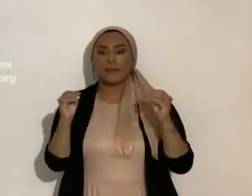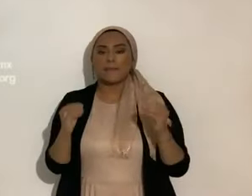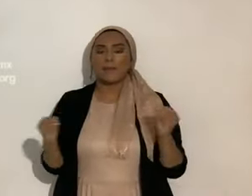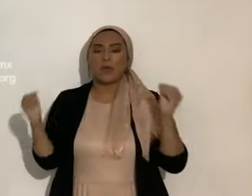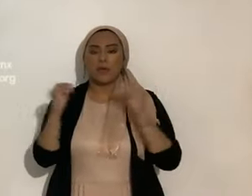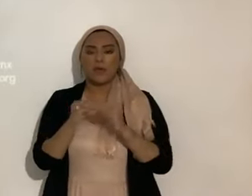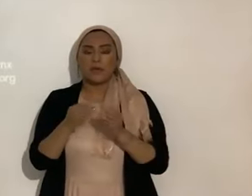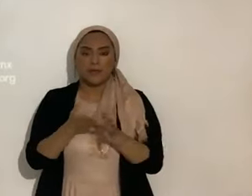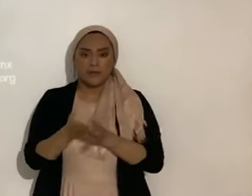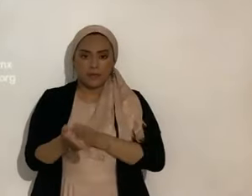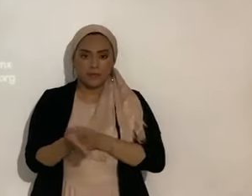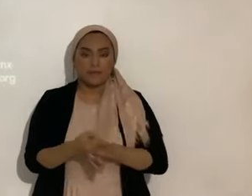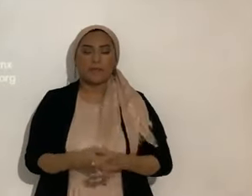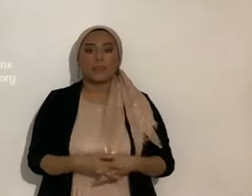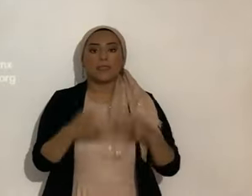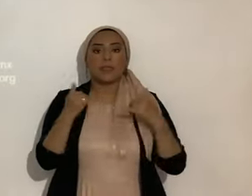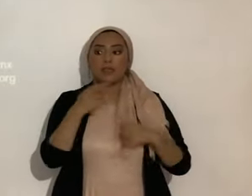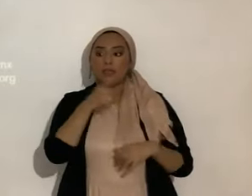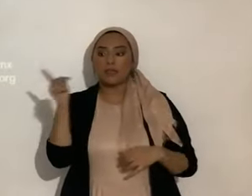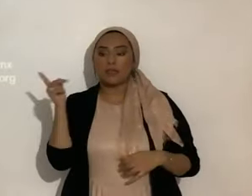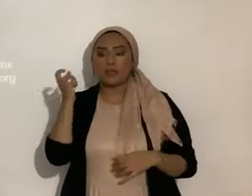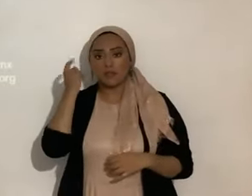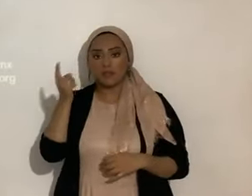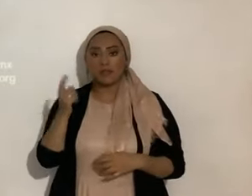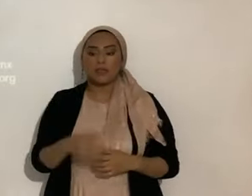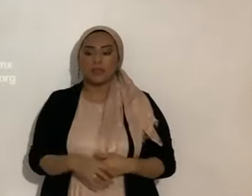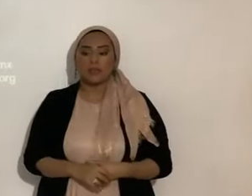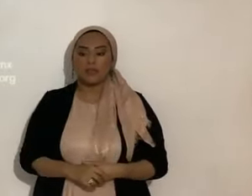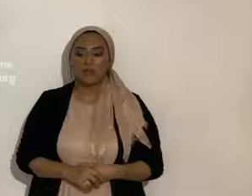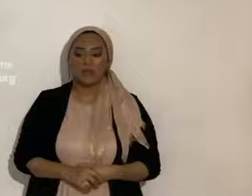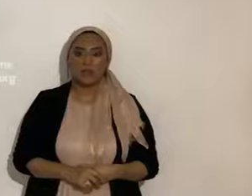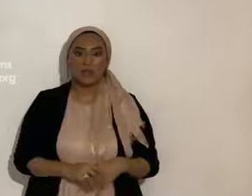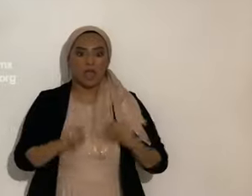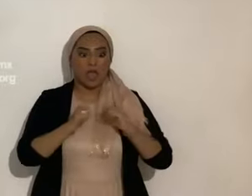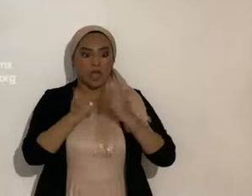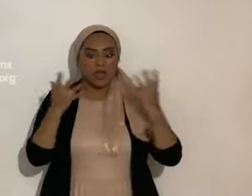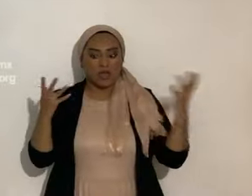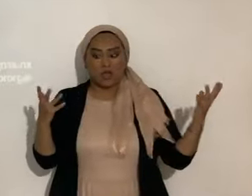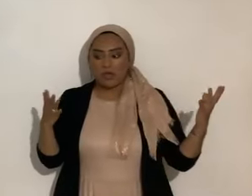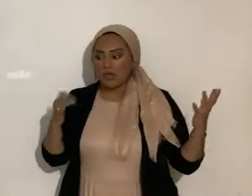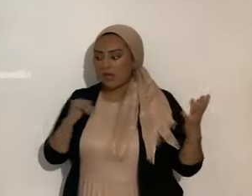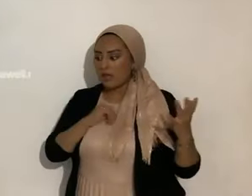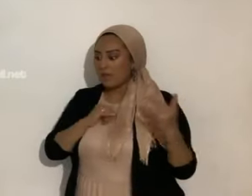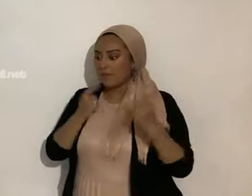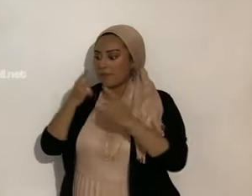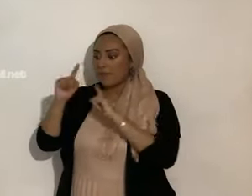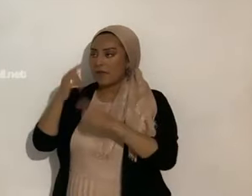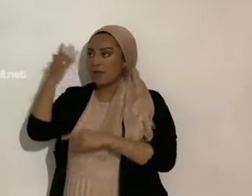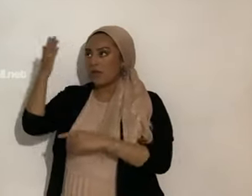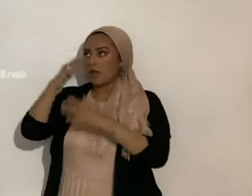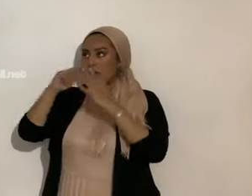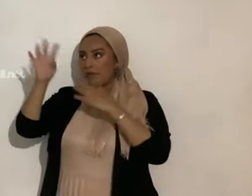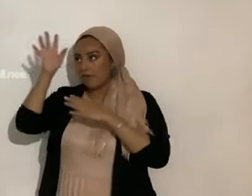profundas. Y entonces ahora entiendes por qué tú dijiste, ¿cómo pude ofender al Todopoderoso?